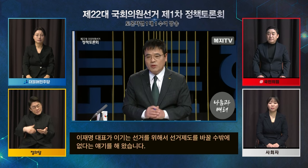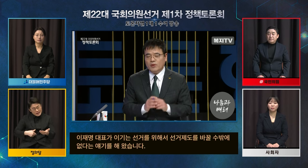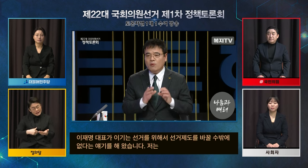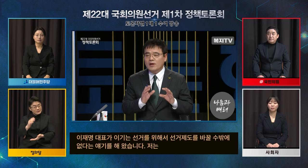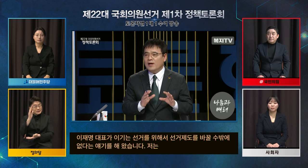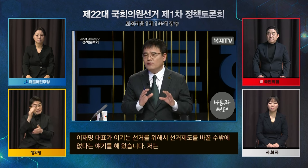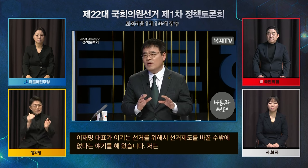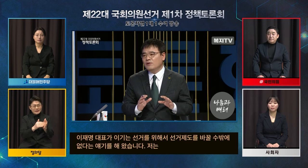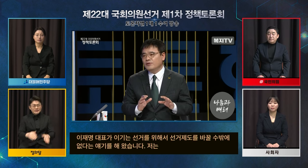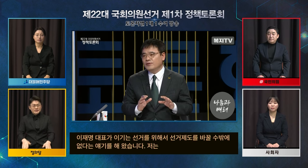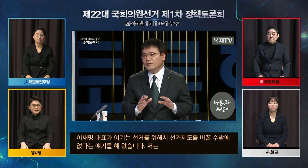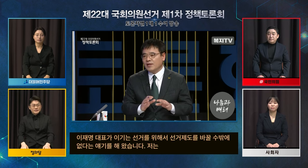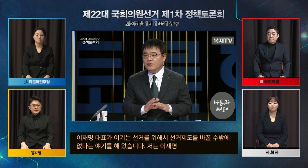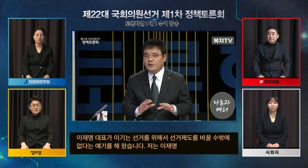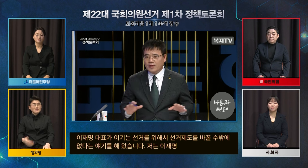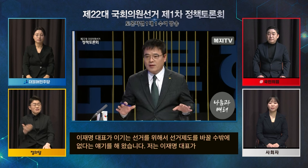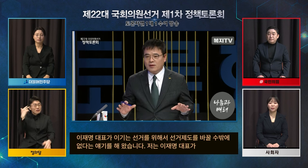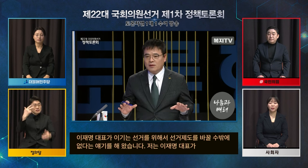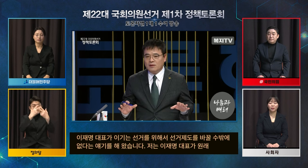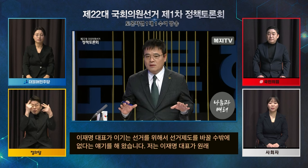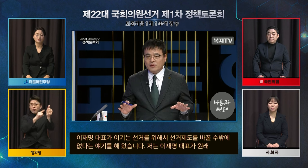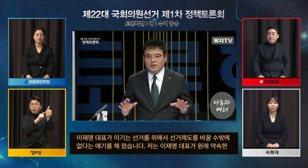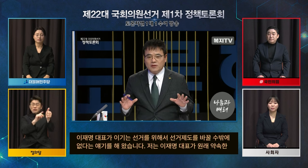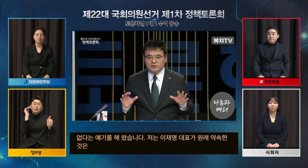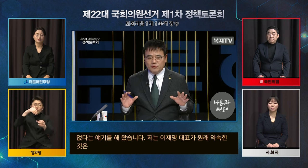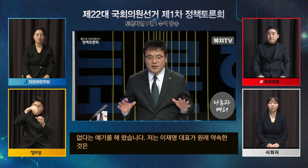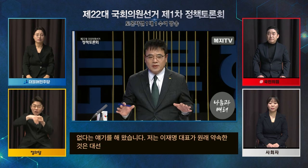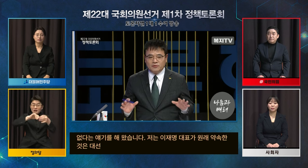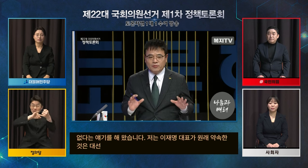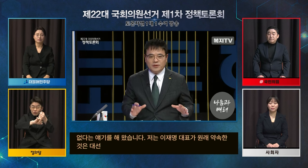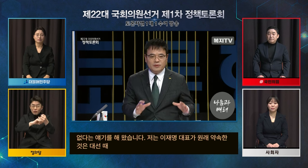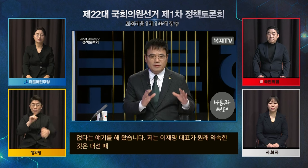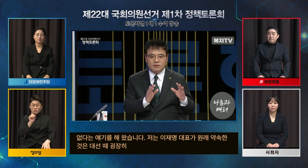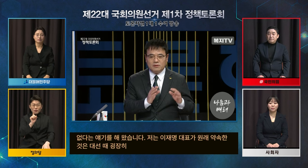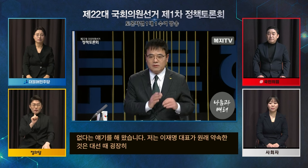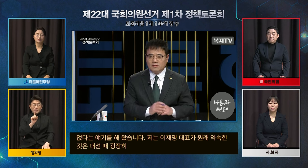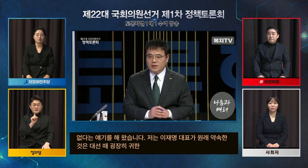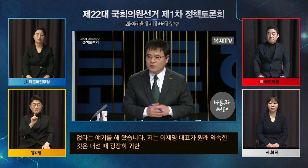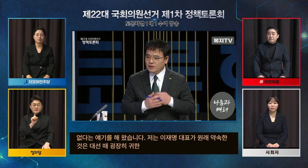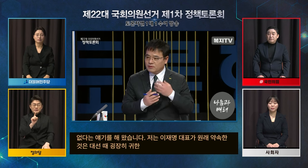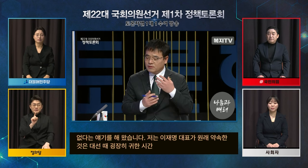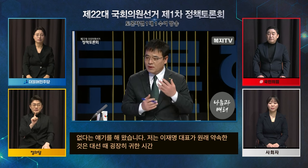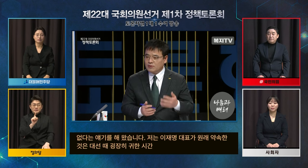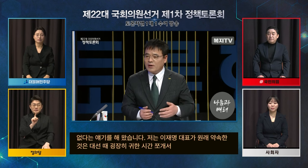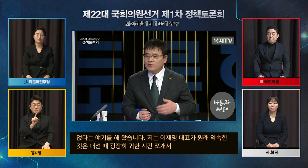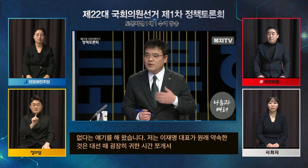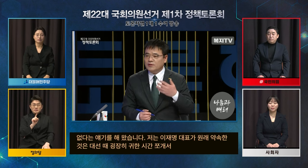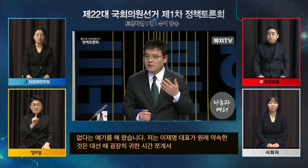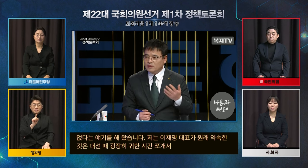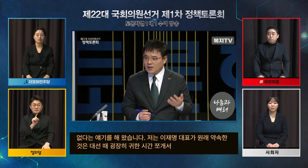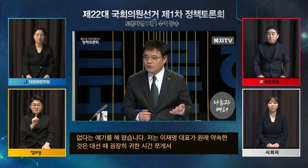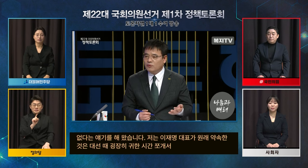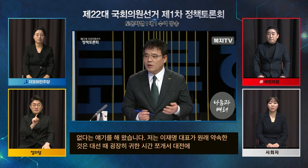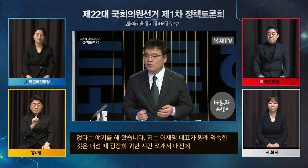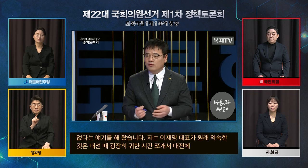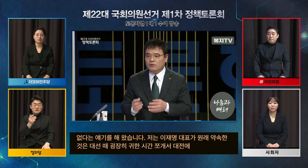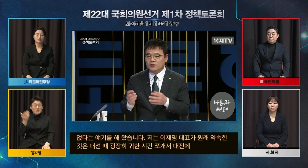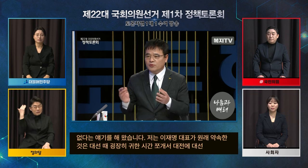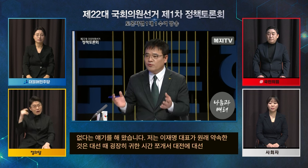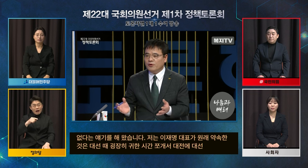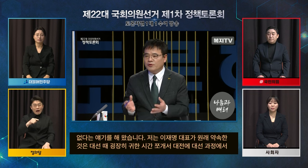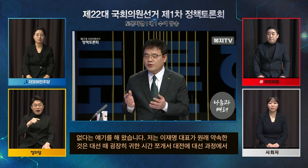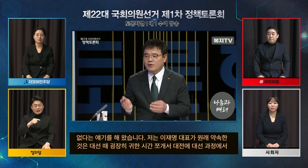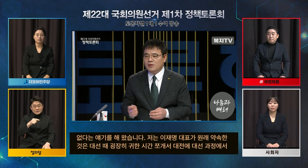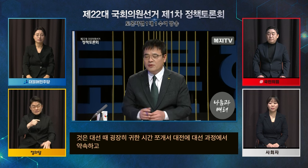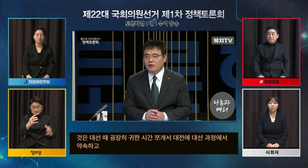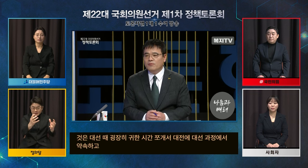이재명 대표가 원래 약속한 것은 대선 때 굉장히 귀한 시간 쪼개서 대선 과정에서 약속을 하고 또